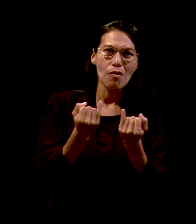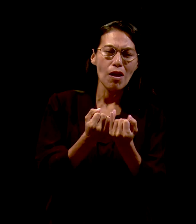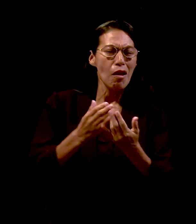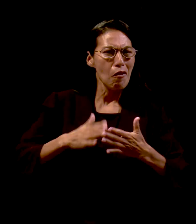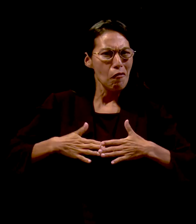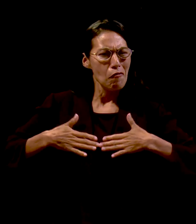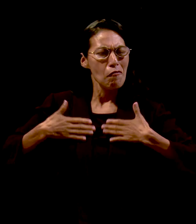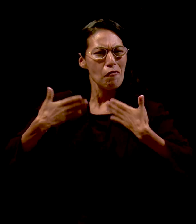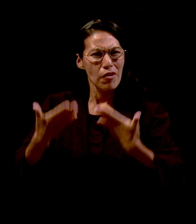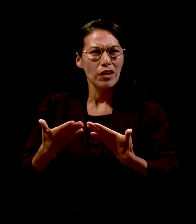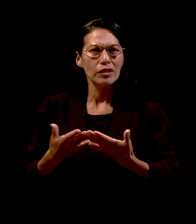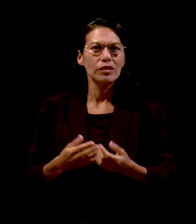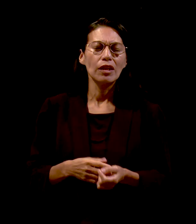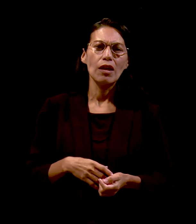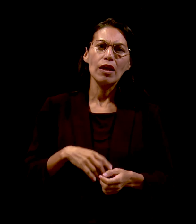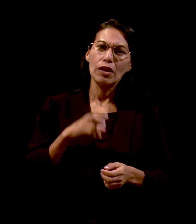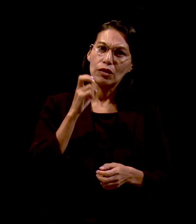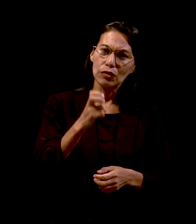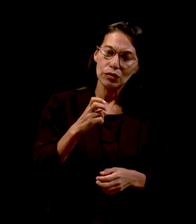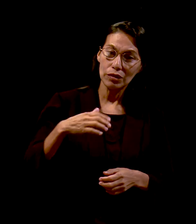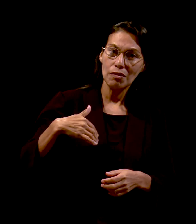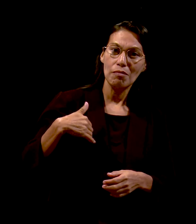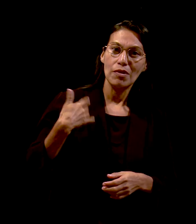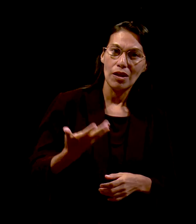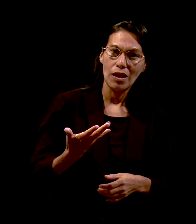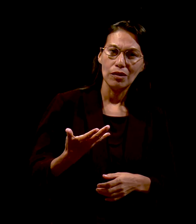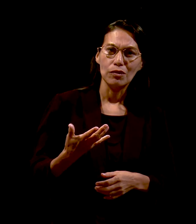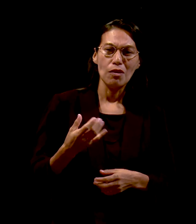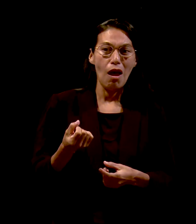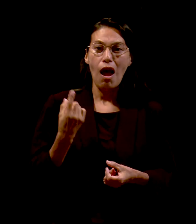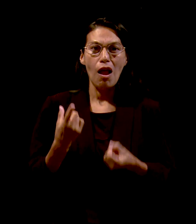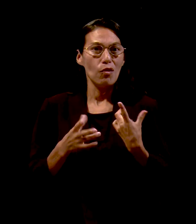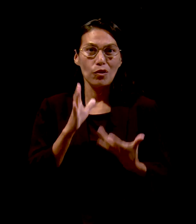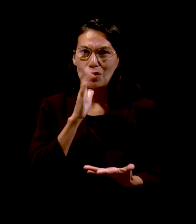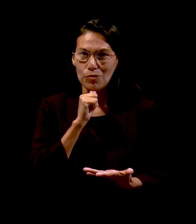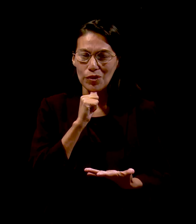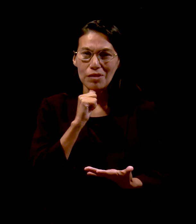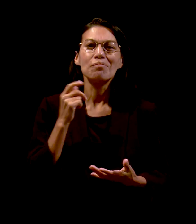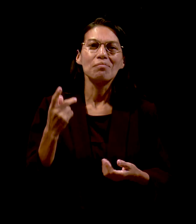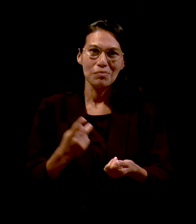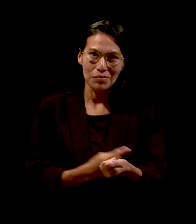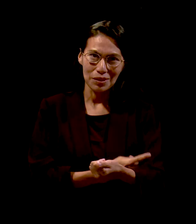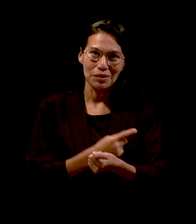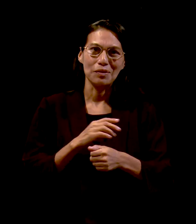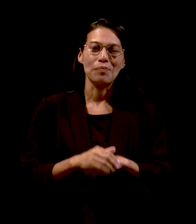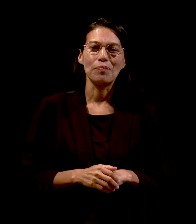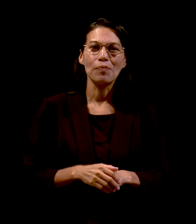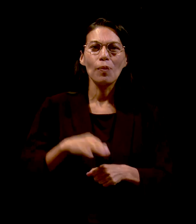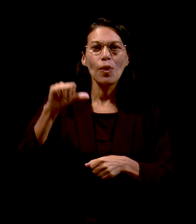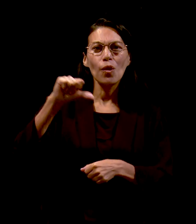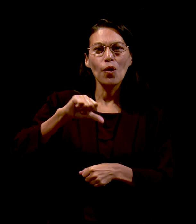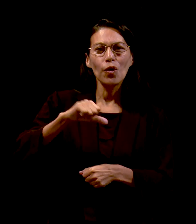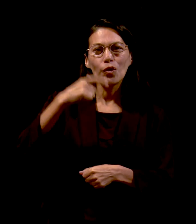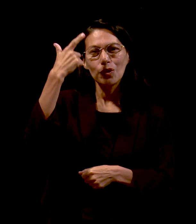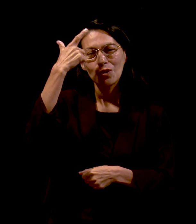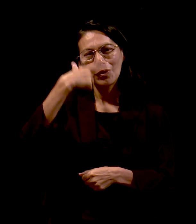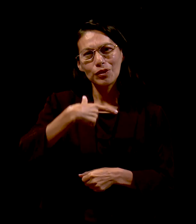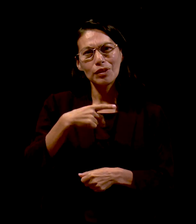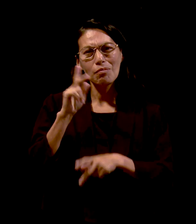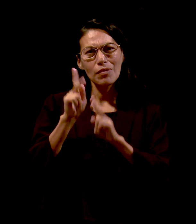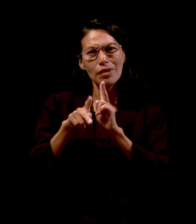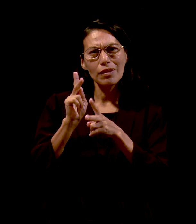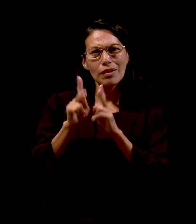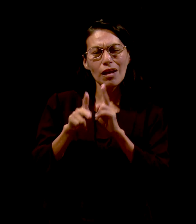también se cumple el milagro lo imposible esta noche vamos a platicar